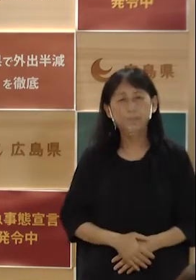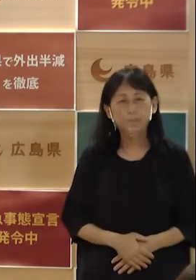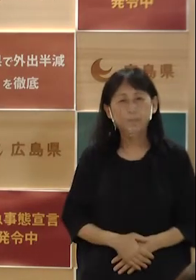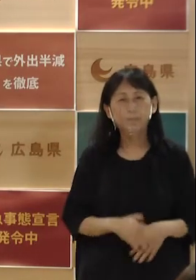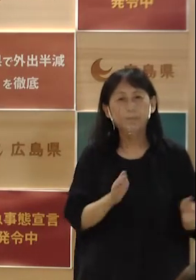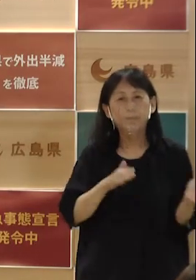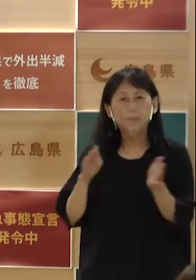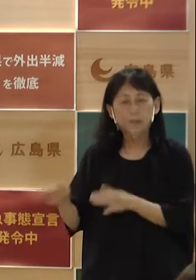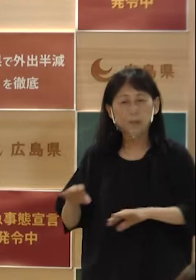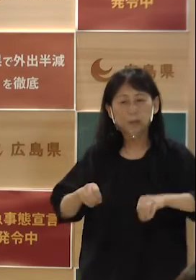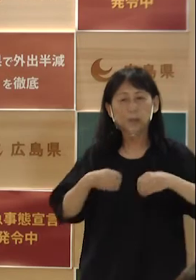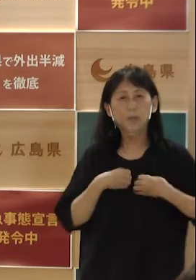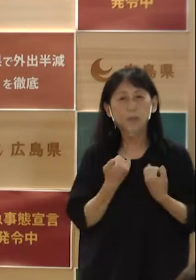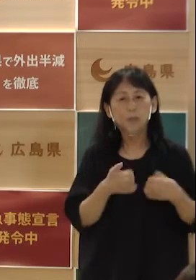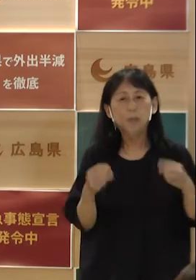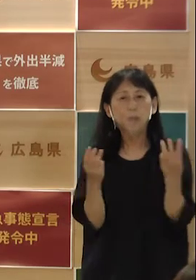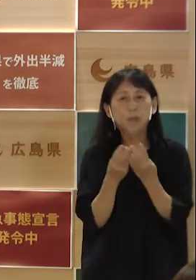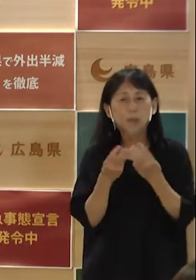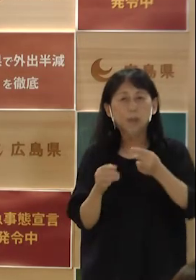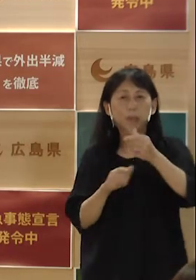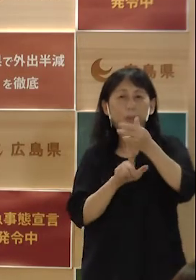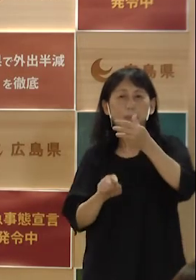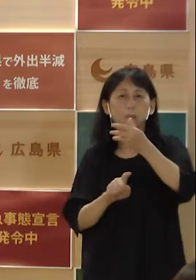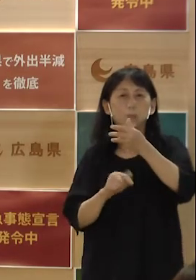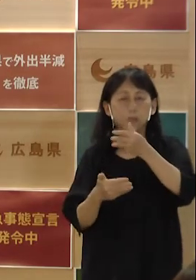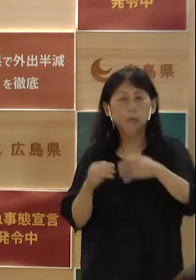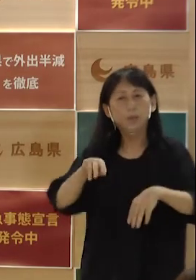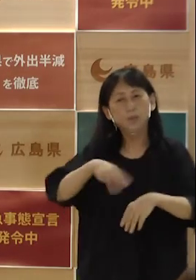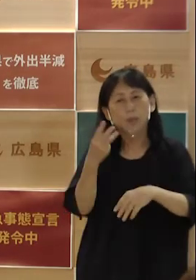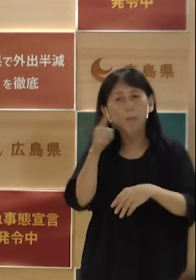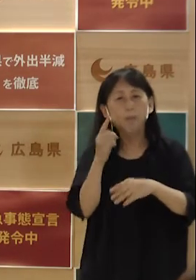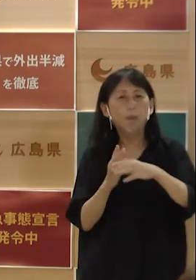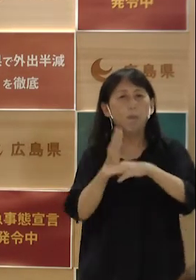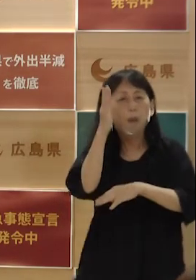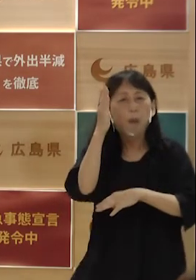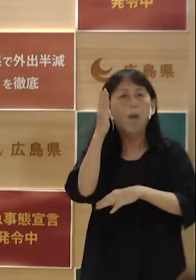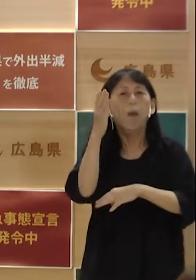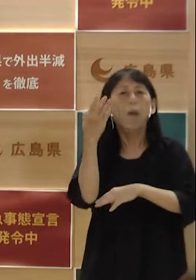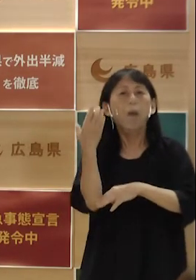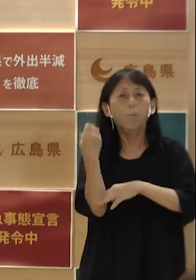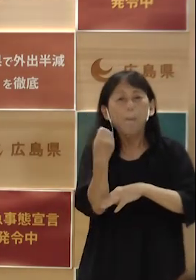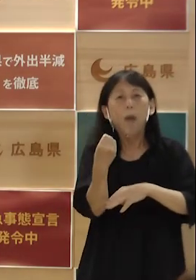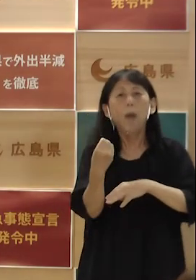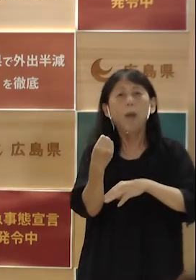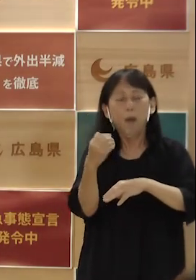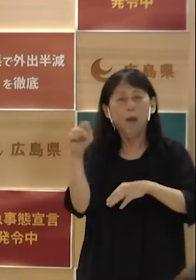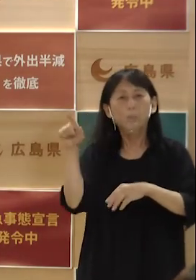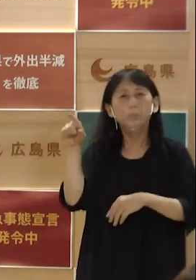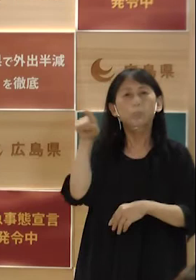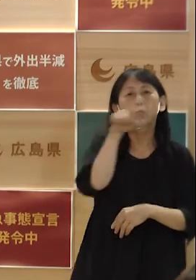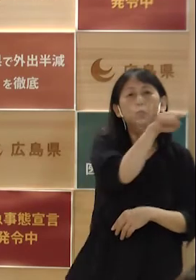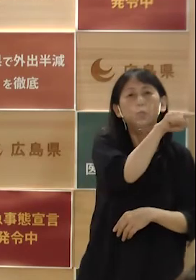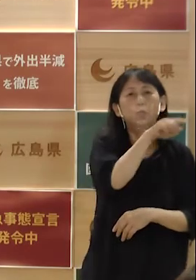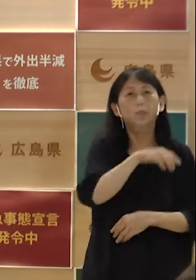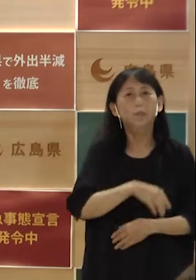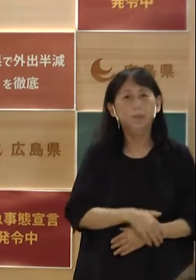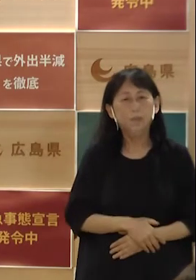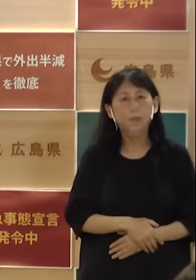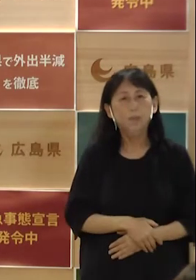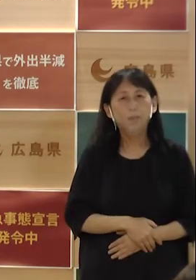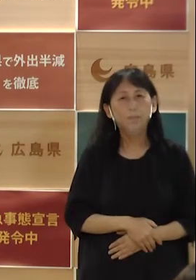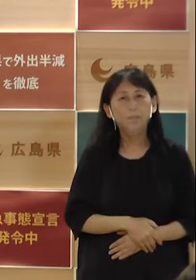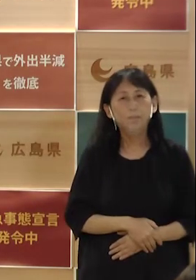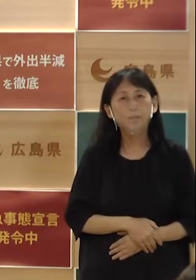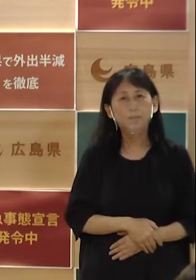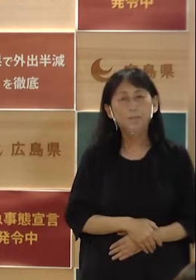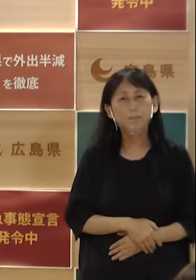方で感染者数は8月18日に300人を超えてから高止まりの状況ということになってまして、で、